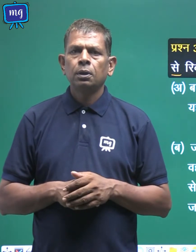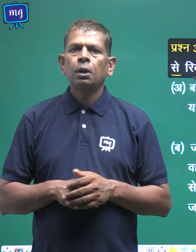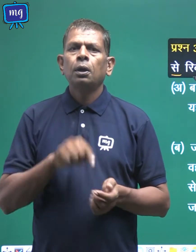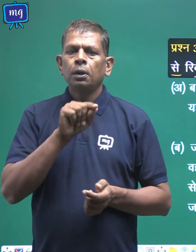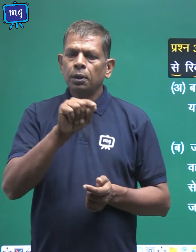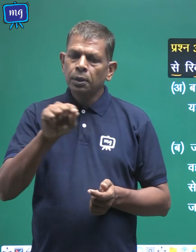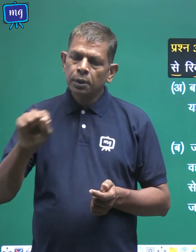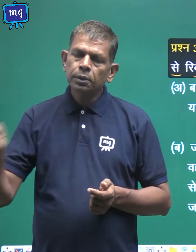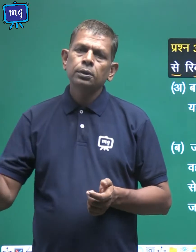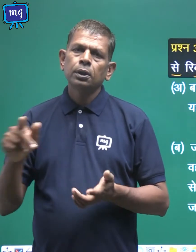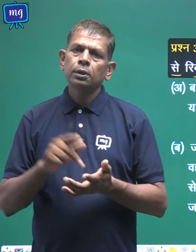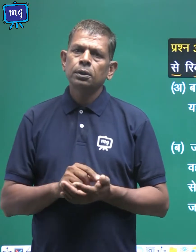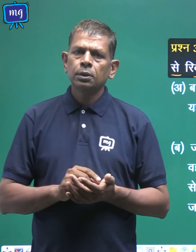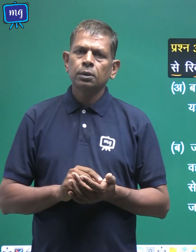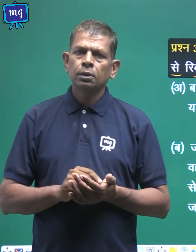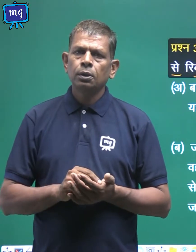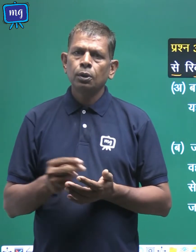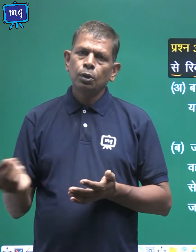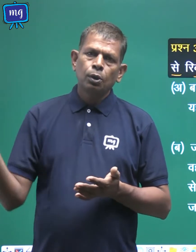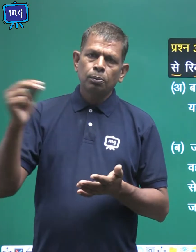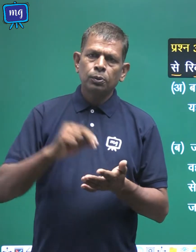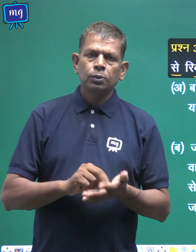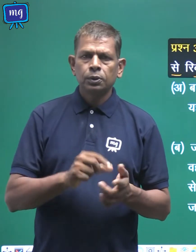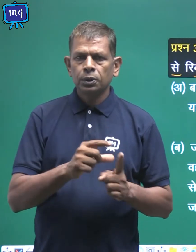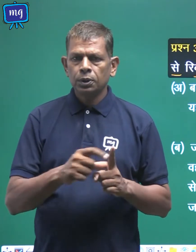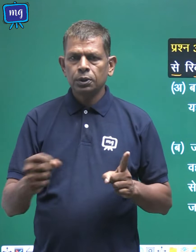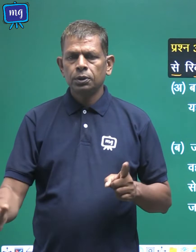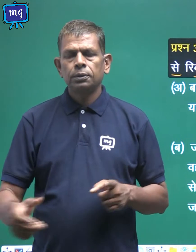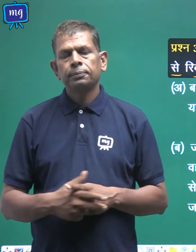रिक्त स्थान की पूर्ति कीजिए।